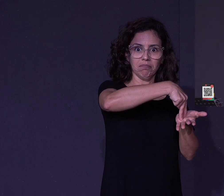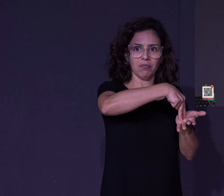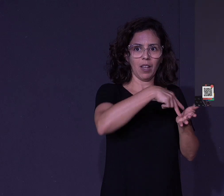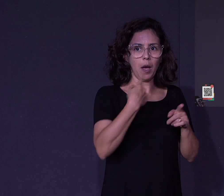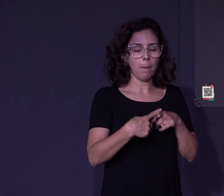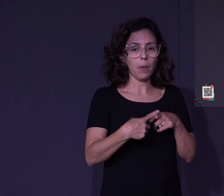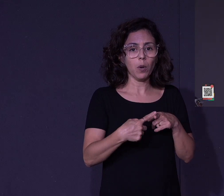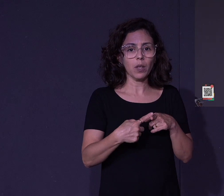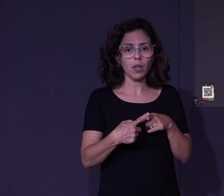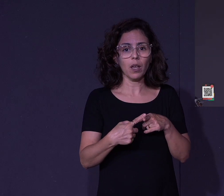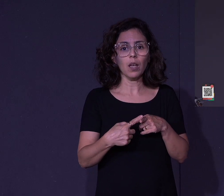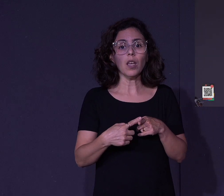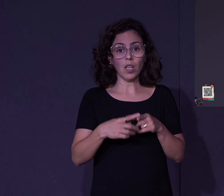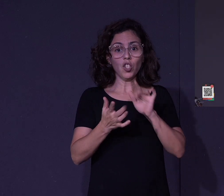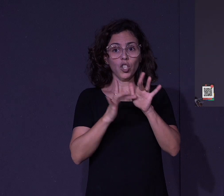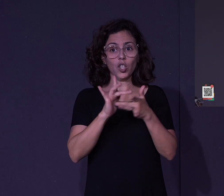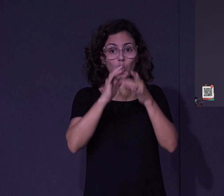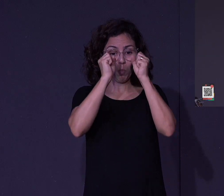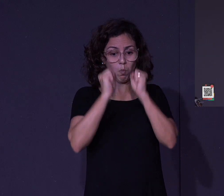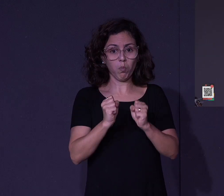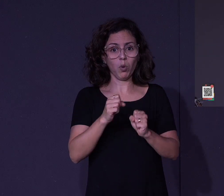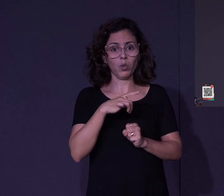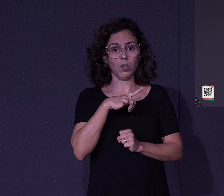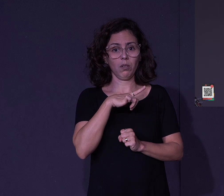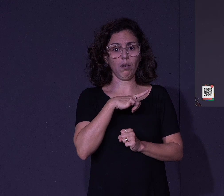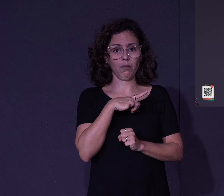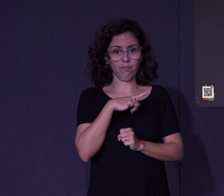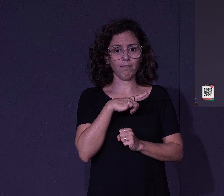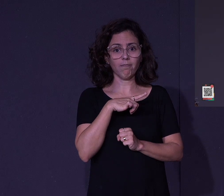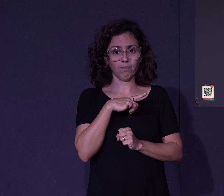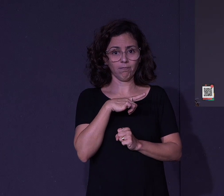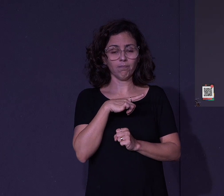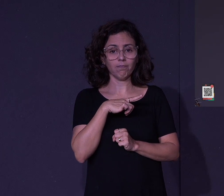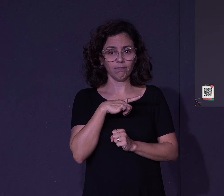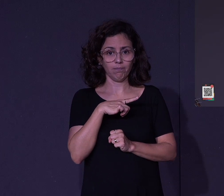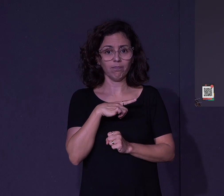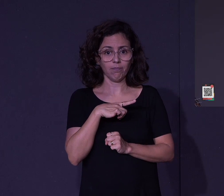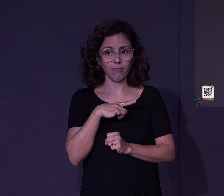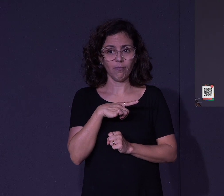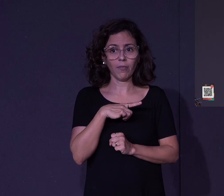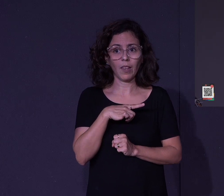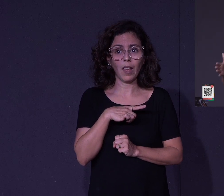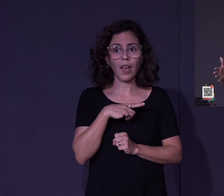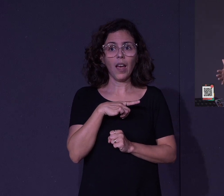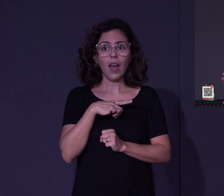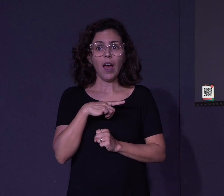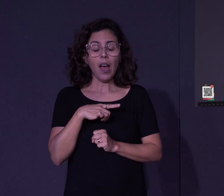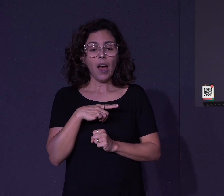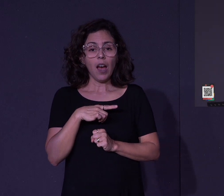Ele pode fazer isso. Então, aquele jovem morreu e, pelo costume,